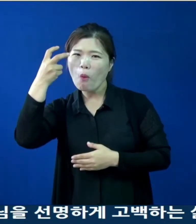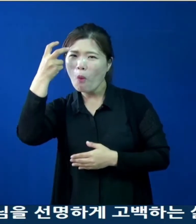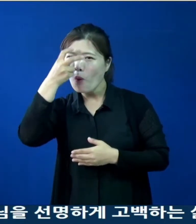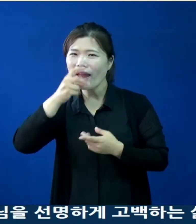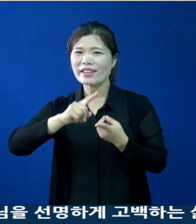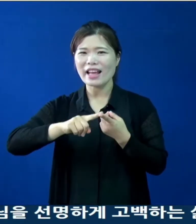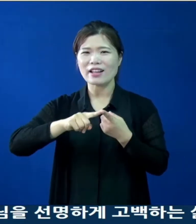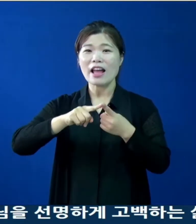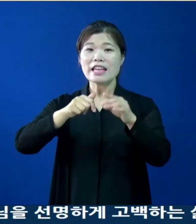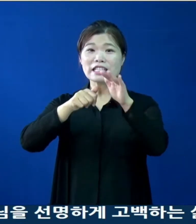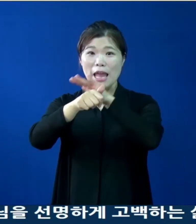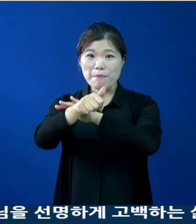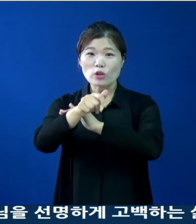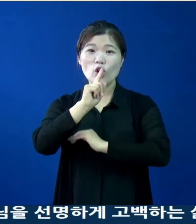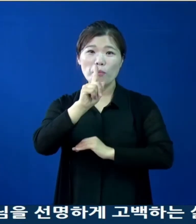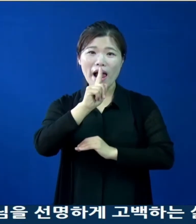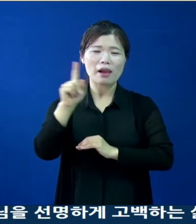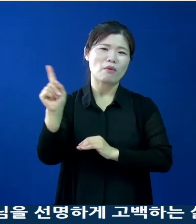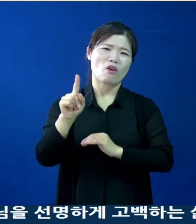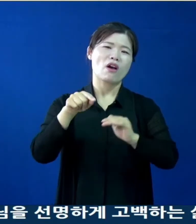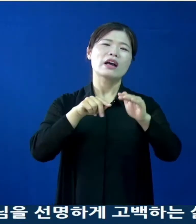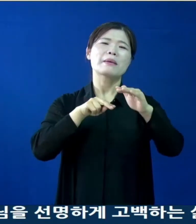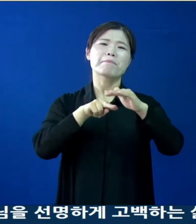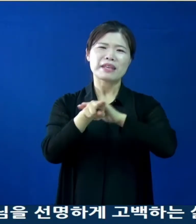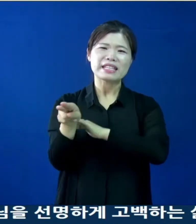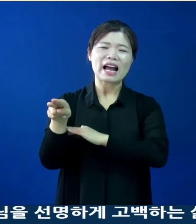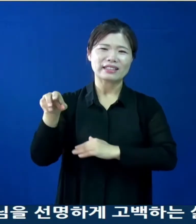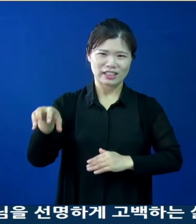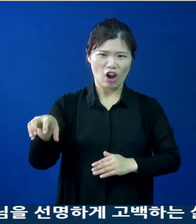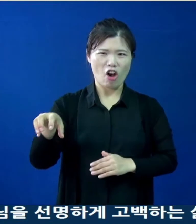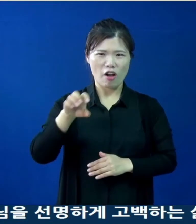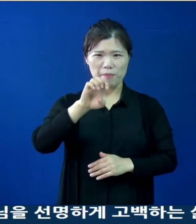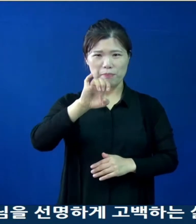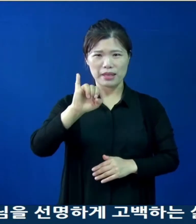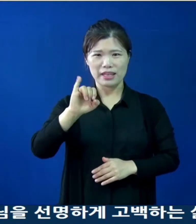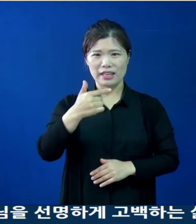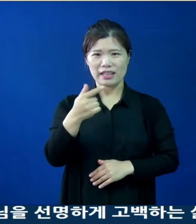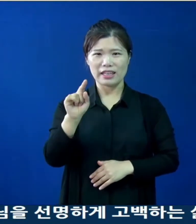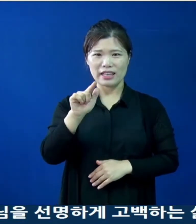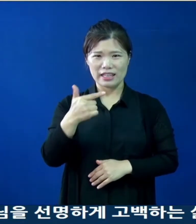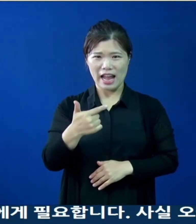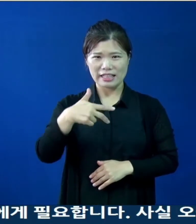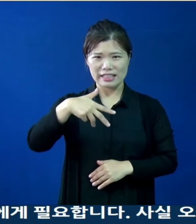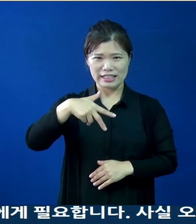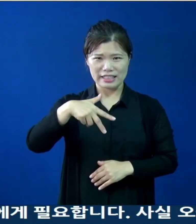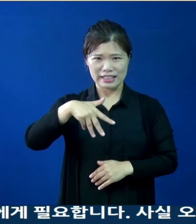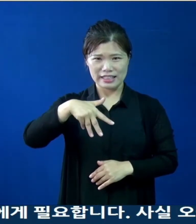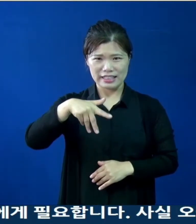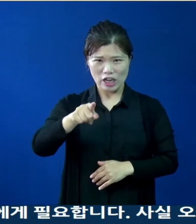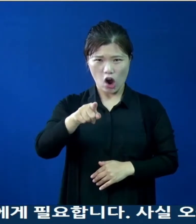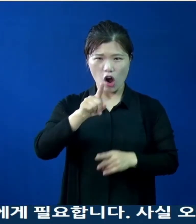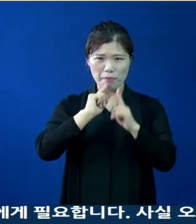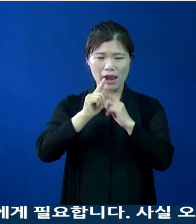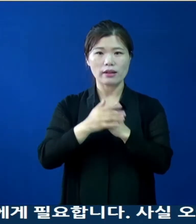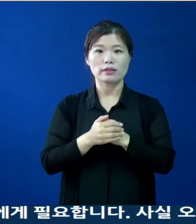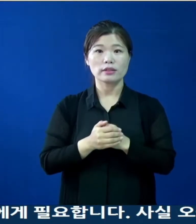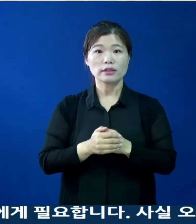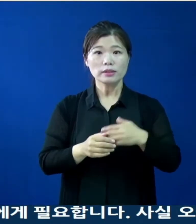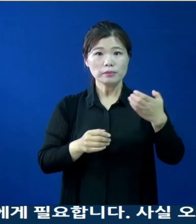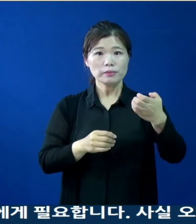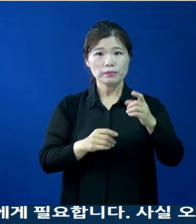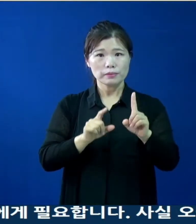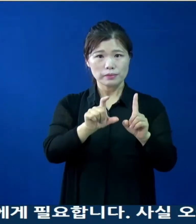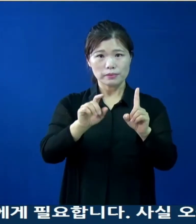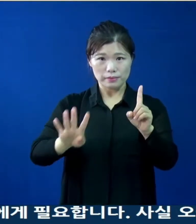대표적으로 상징하는 것이 피난처라고 말할 수 있겠습니다. 이 피난처를 4절에 보면 날개 아래 이렇게